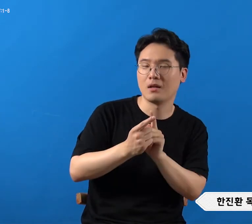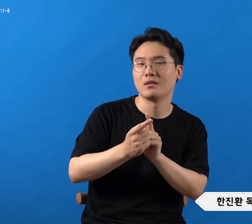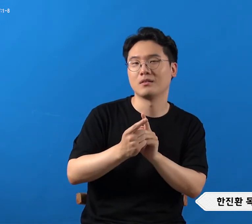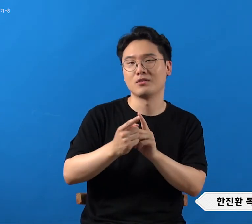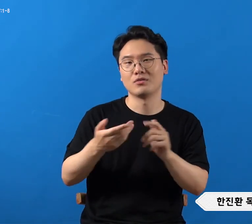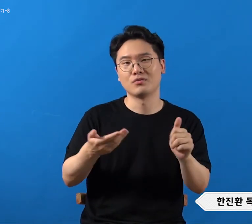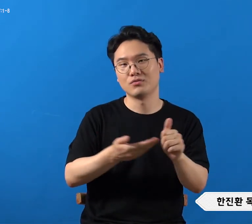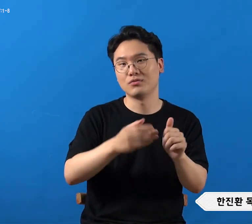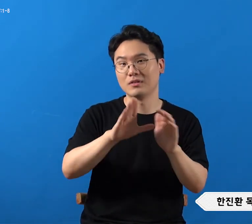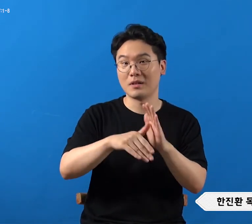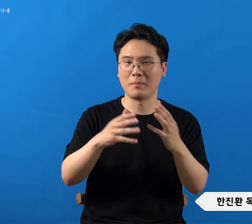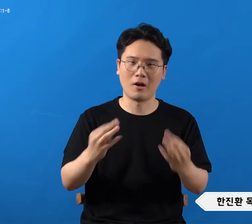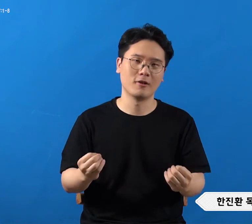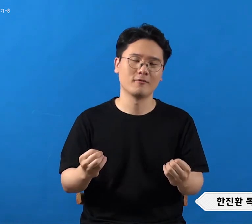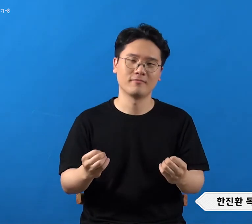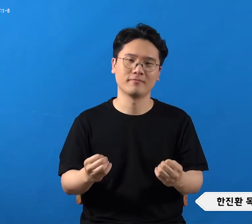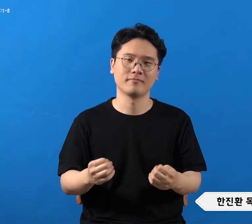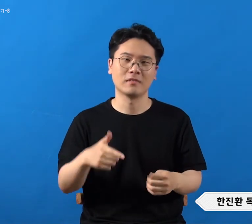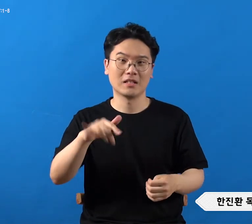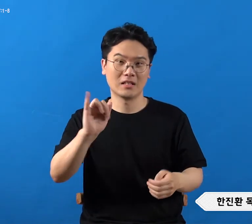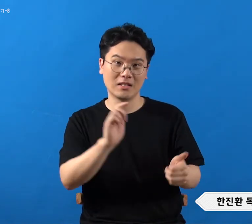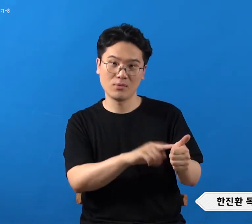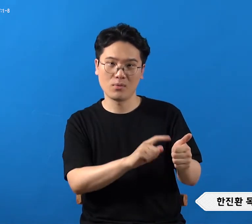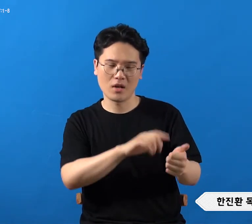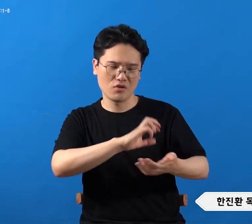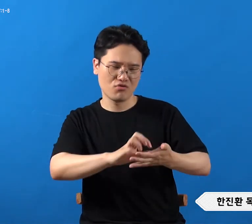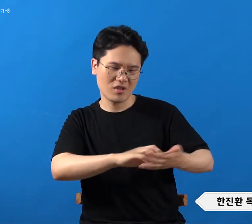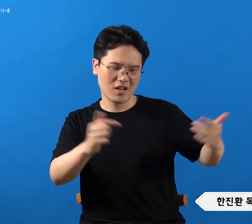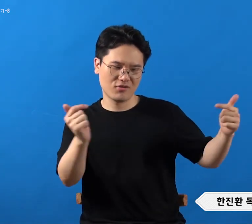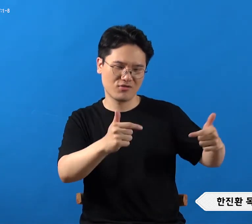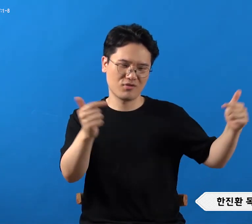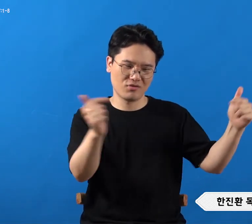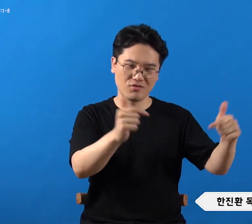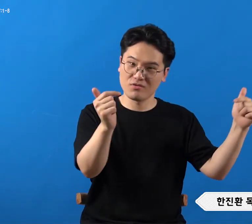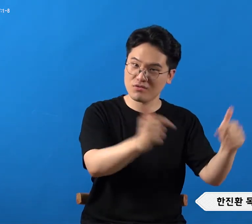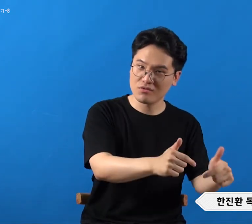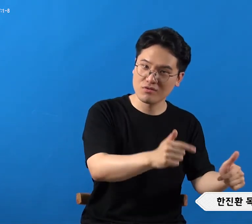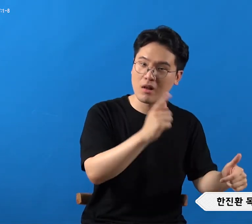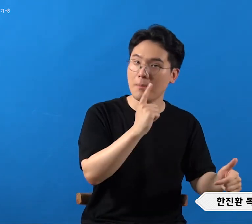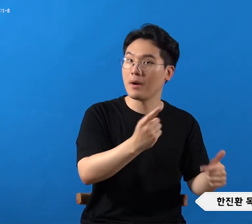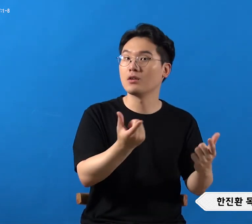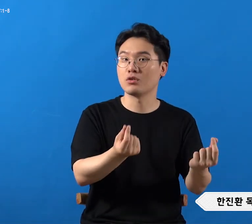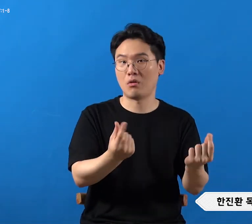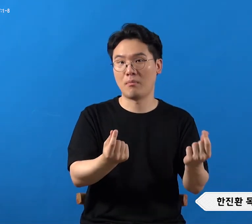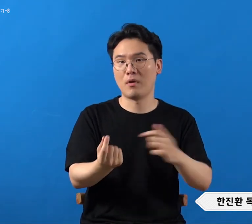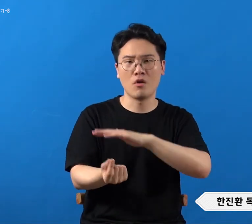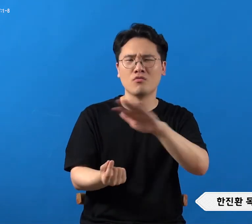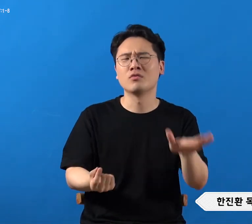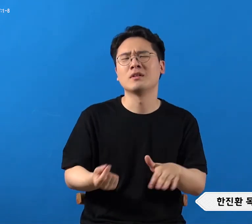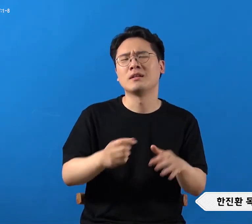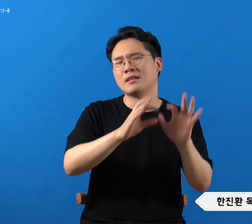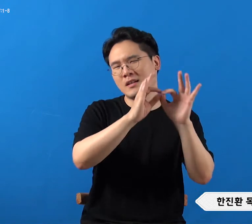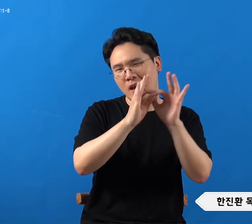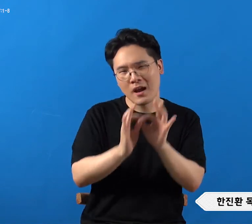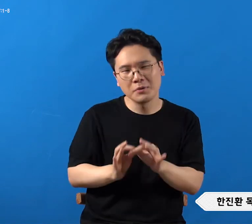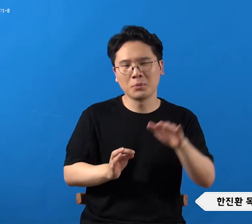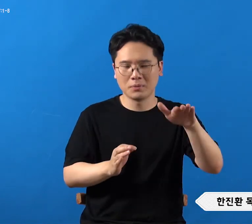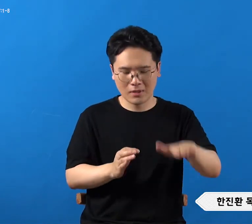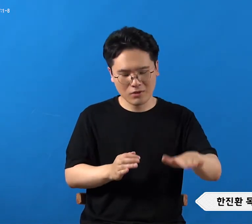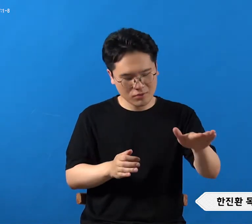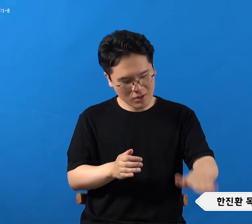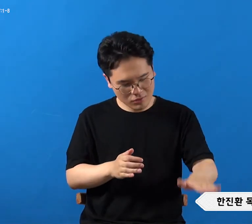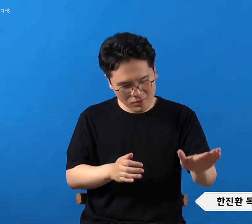숫자를 줄이라 하듯이 우리를 낮추시고 더 낮추시고 완전히 바닥까지 낮추실 때도